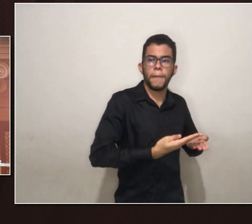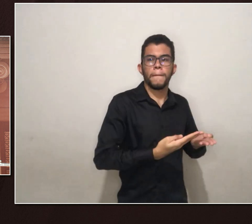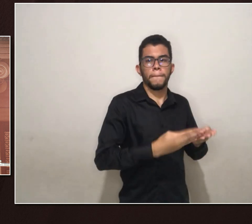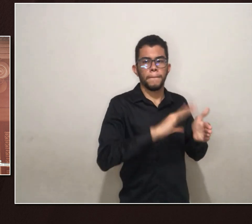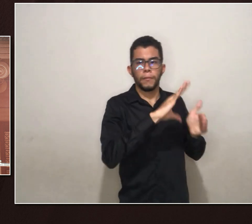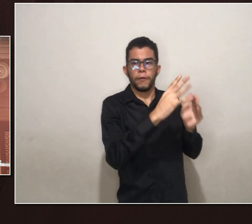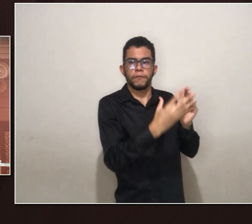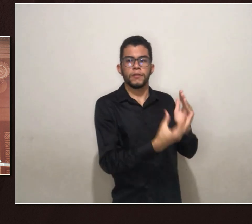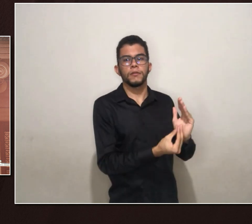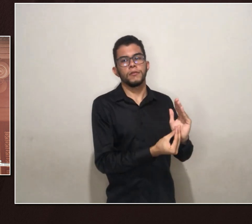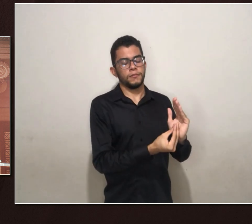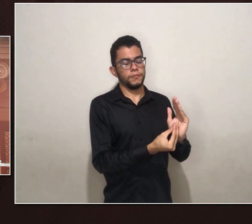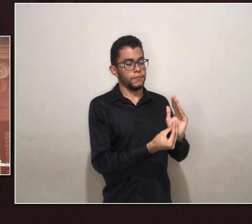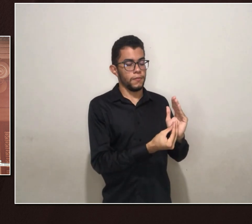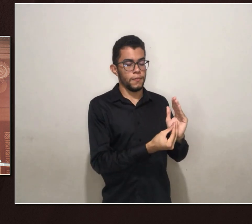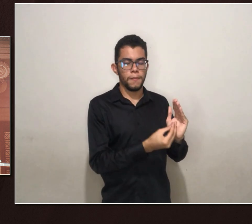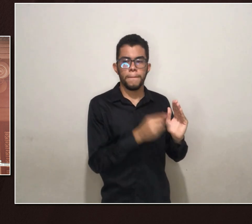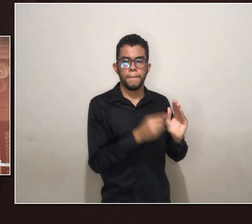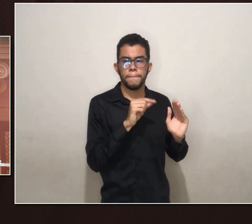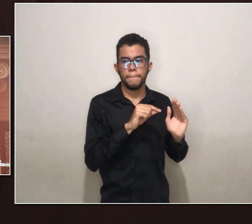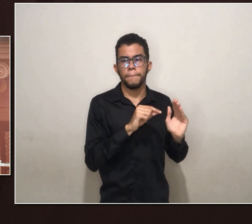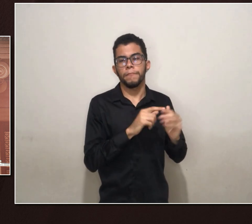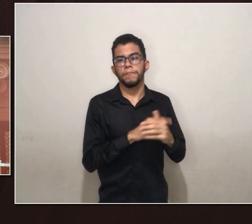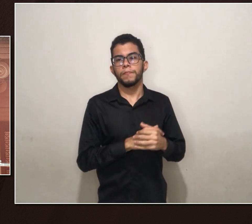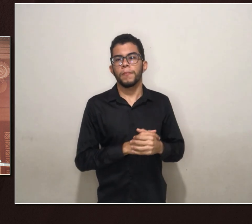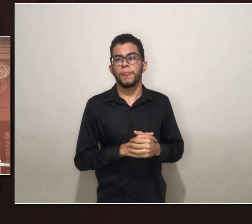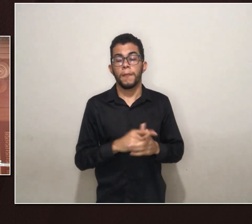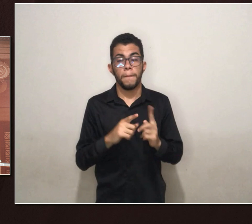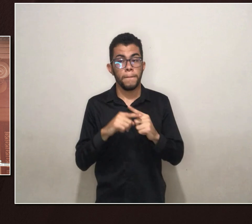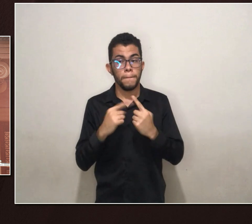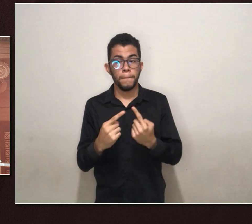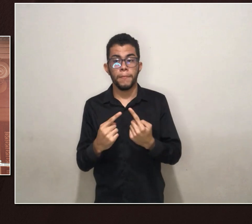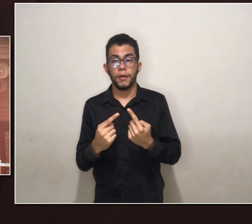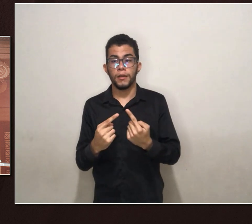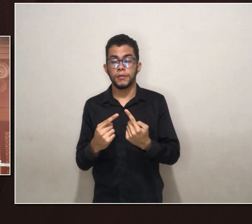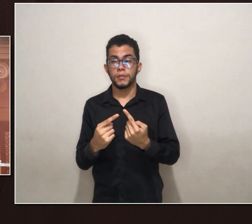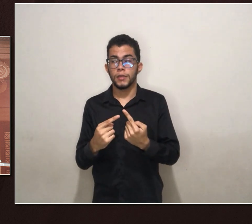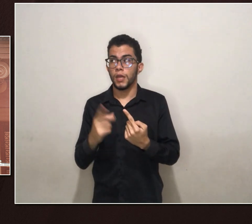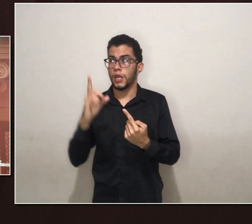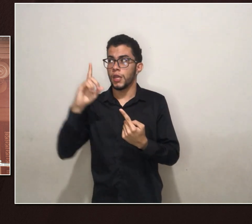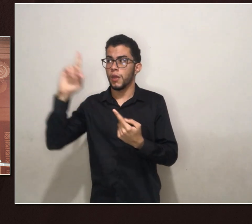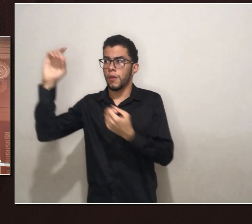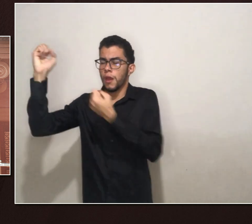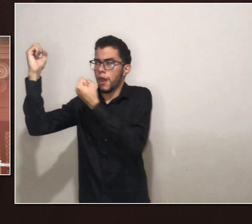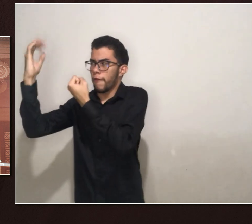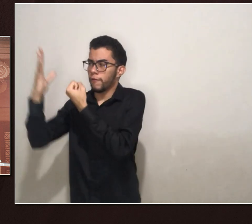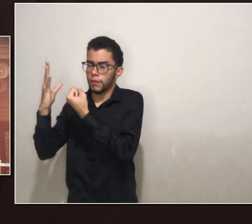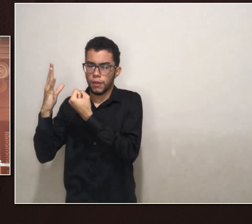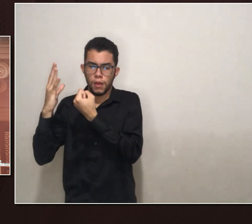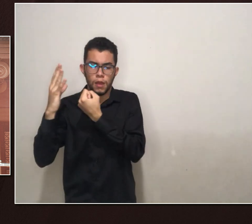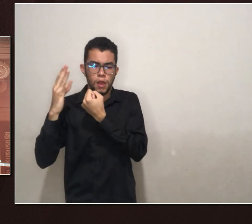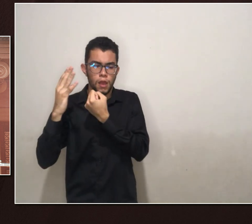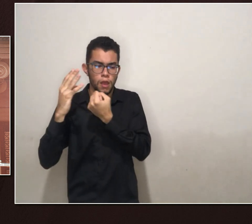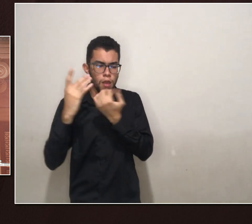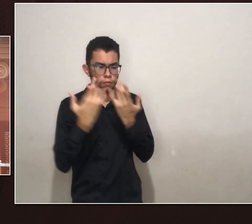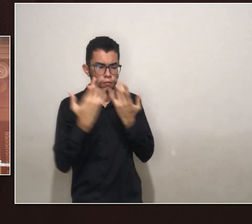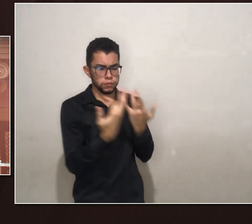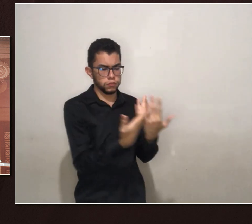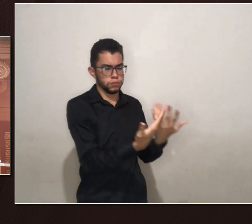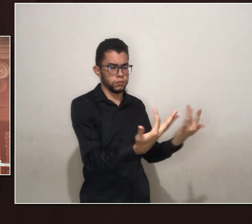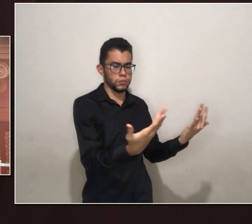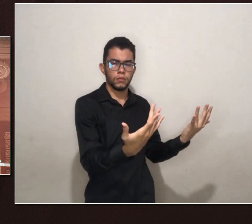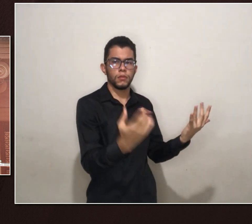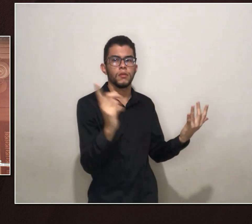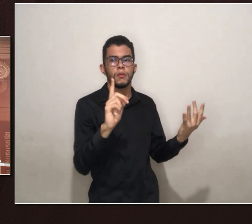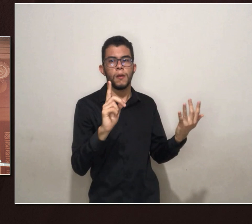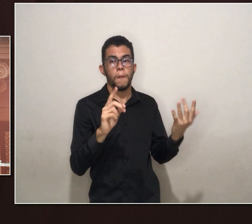Só que ele não revela a todos os servos, mas ele revela a João. Então, nessa